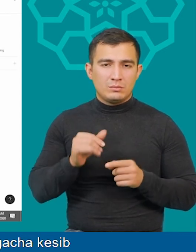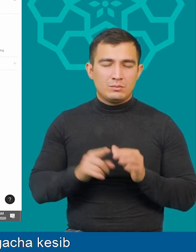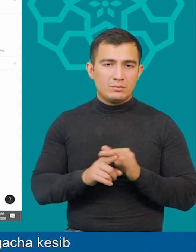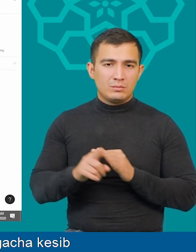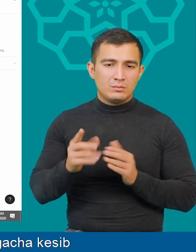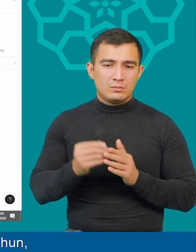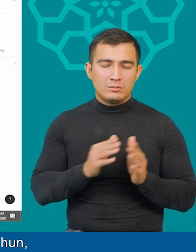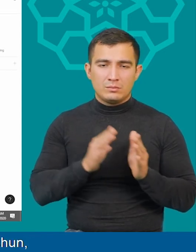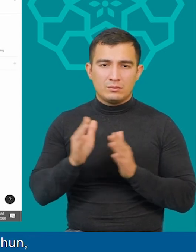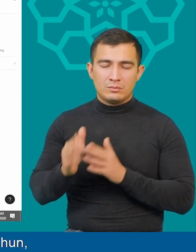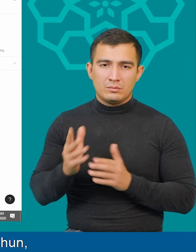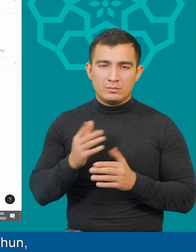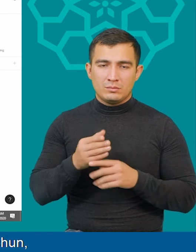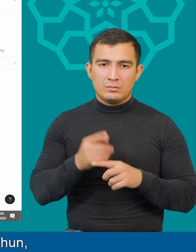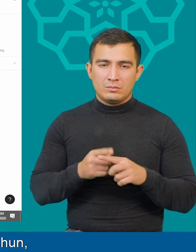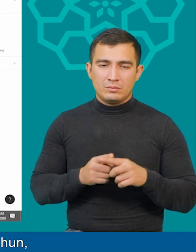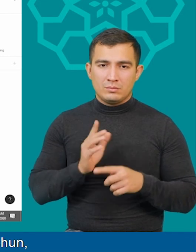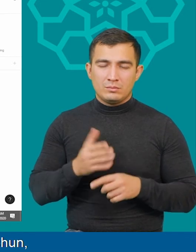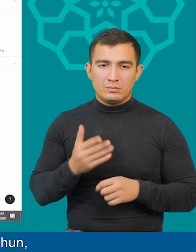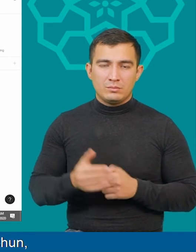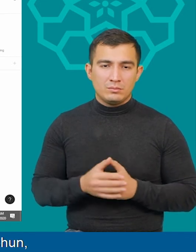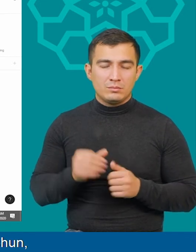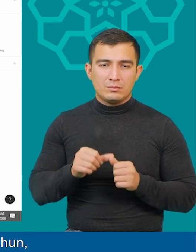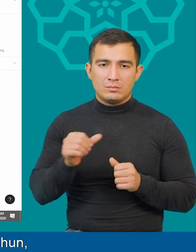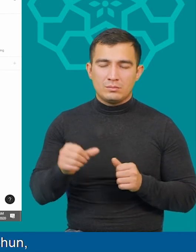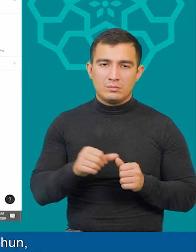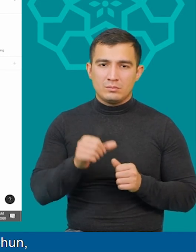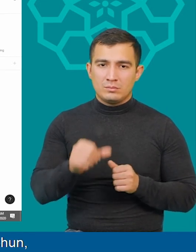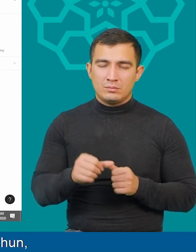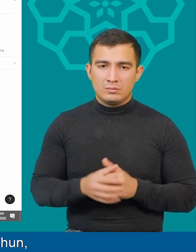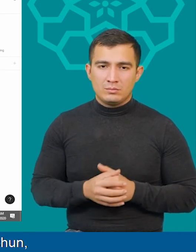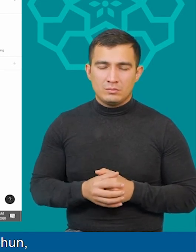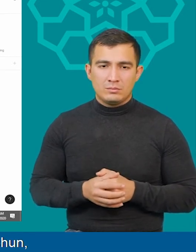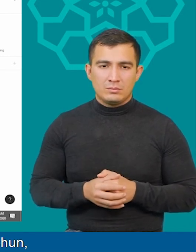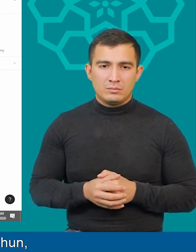bu yoqqacha kesib olaylik. Masalan, uchun mana bu yergacha alohida narsa.